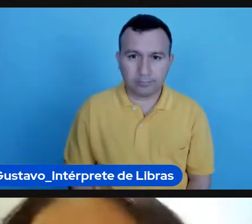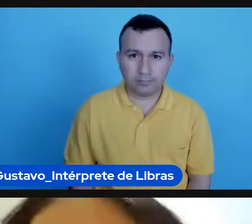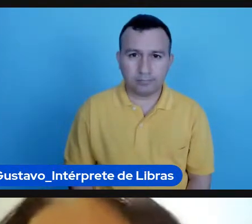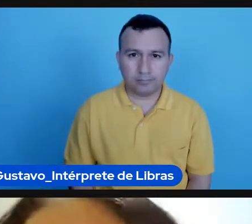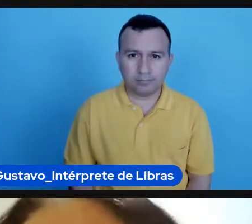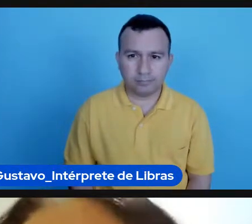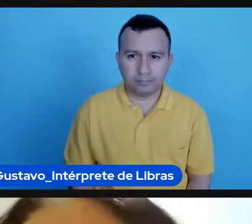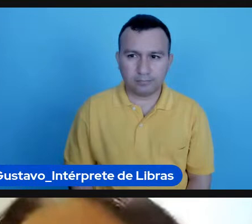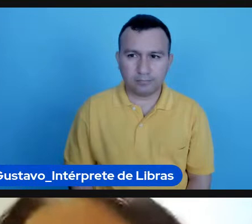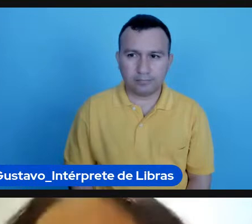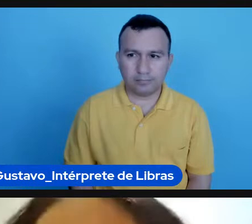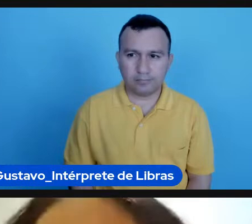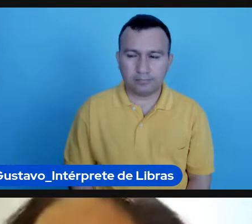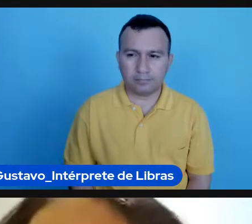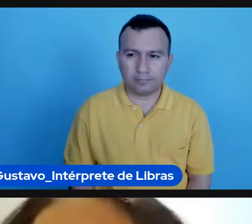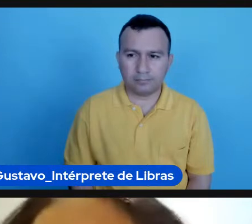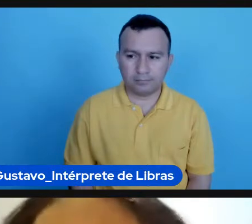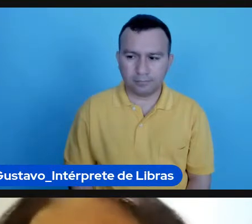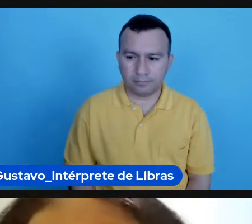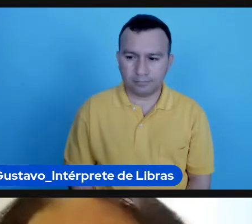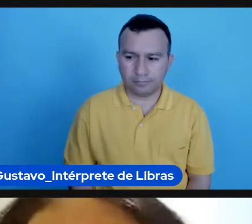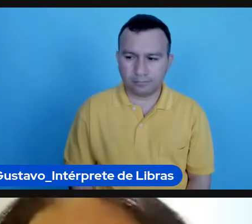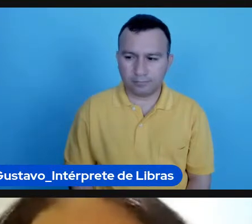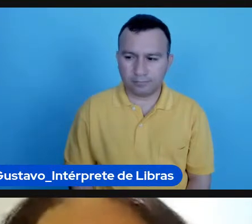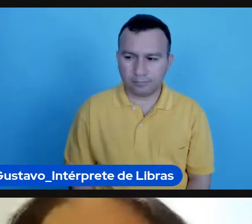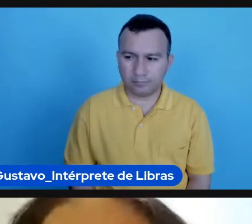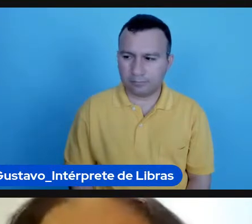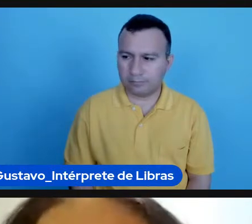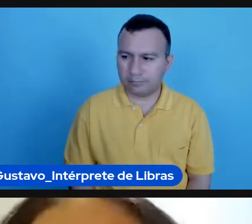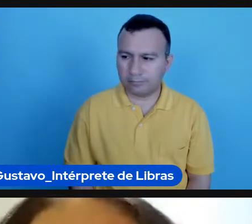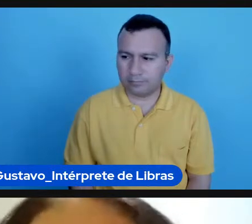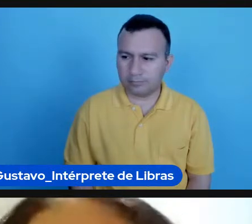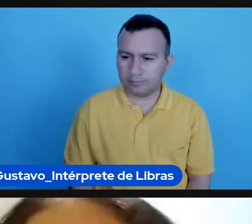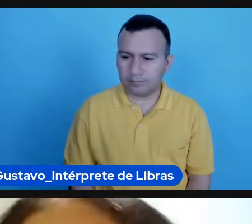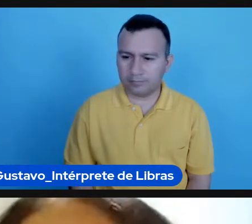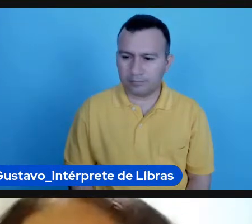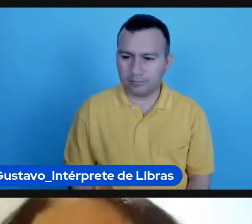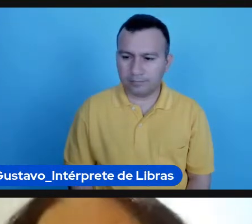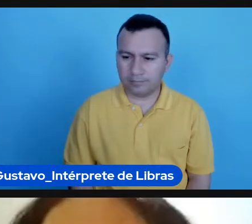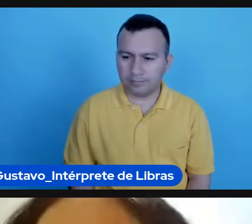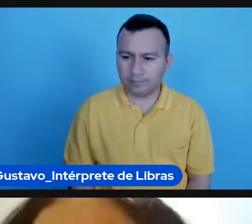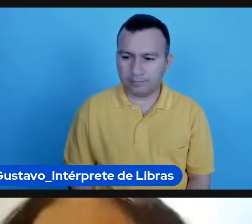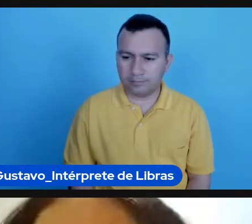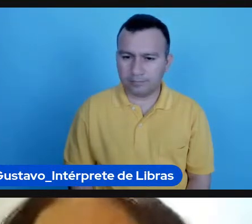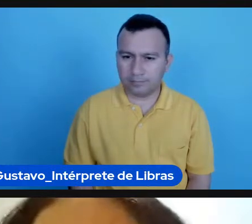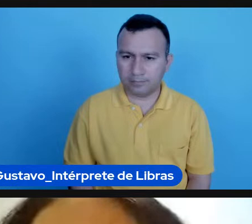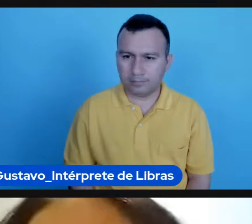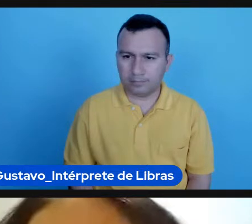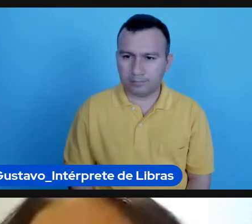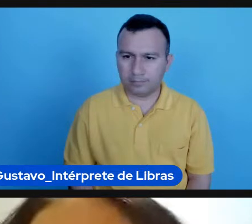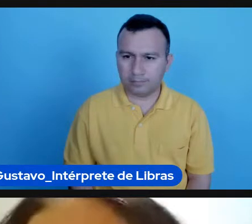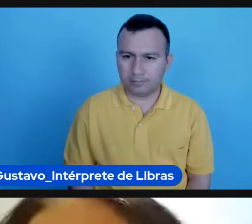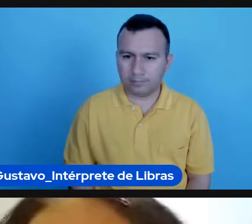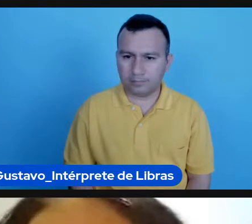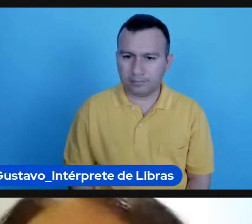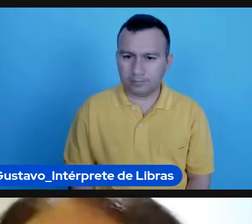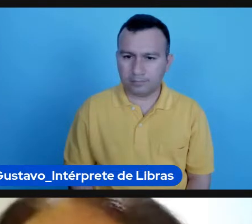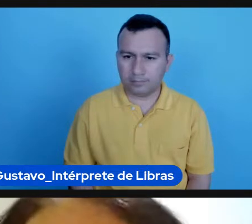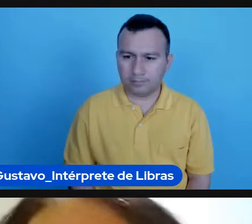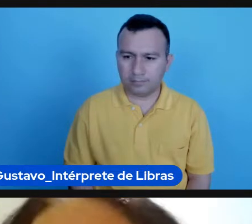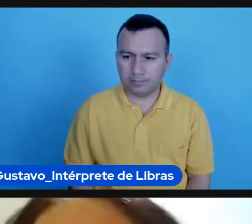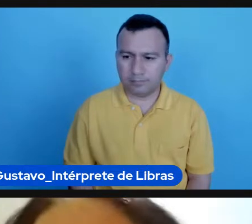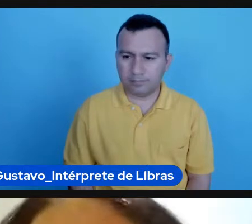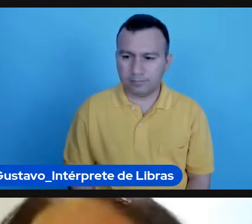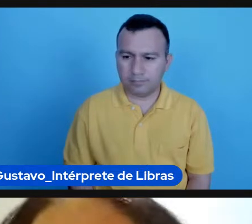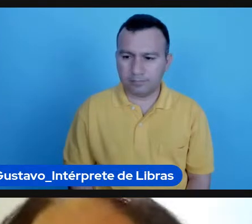ser mudadas ao longo do tempo, na conversação, na construção de novos conhecimentos.